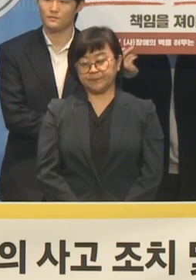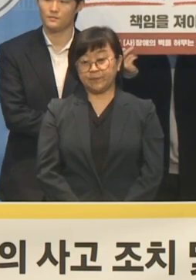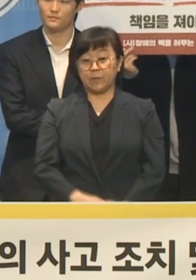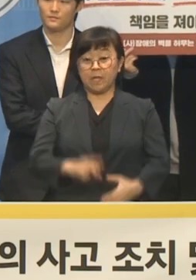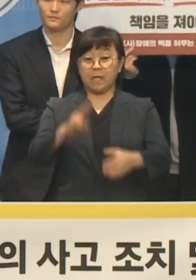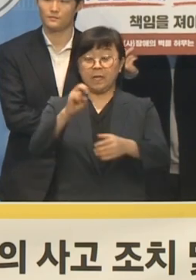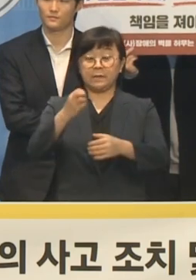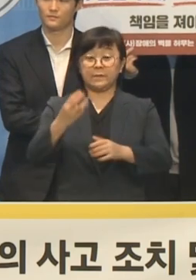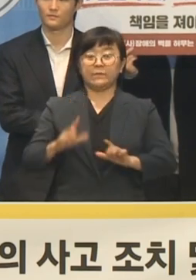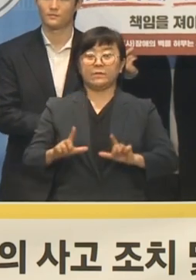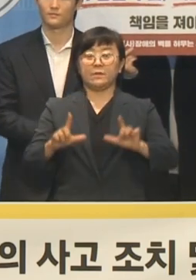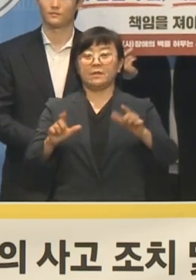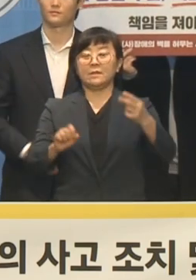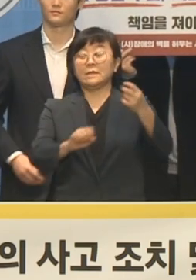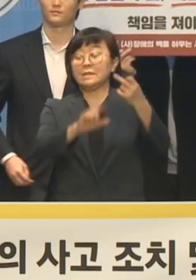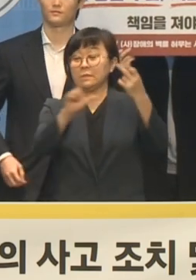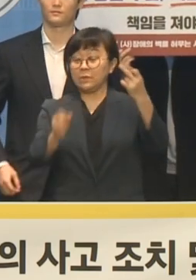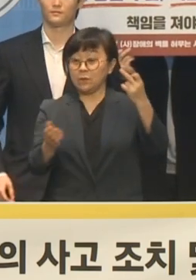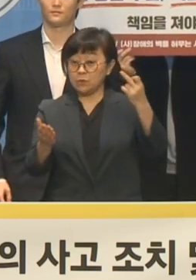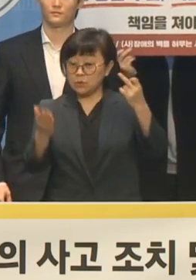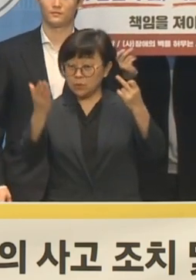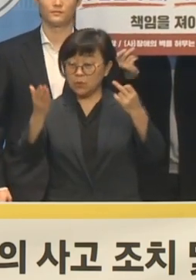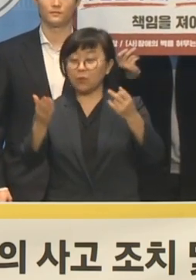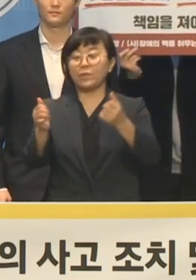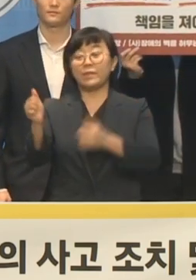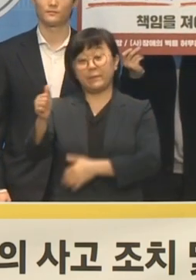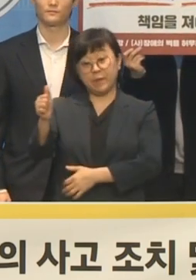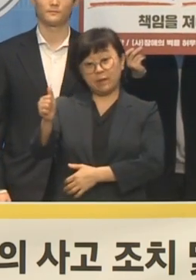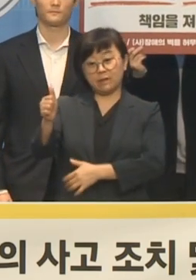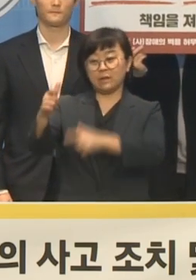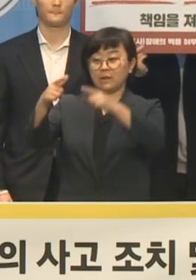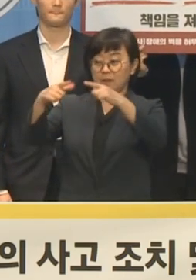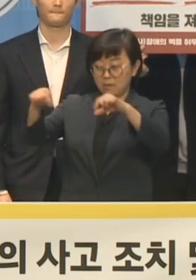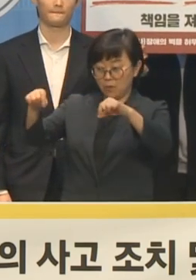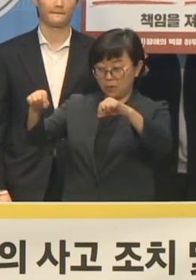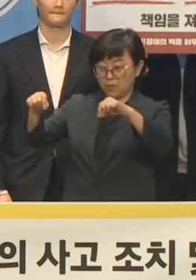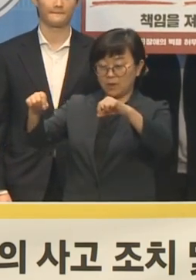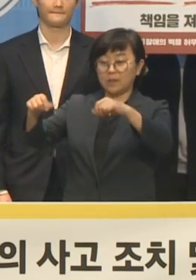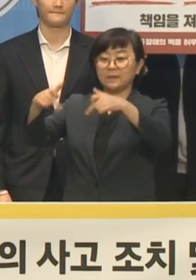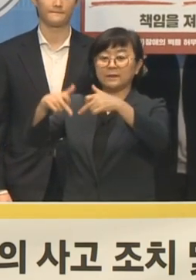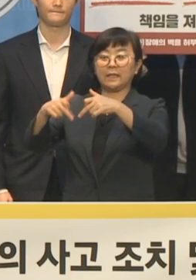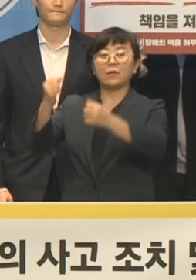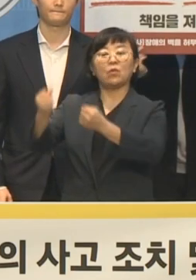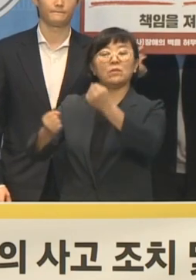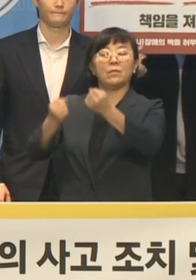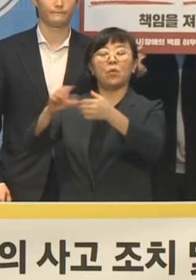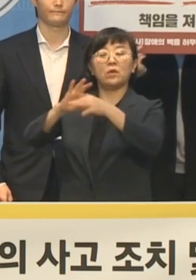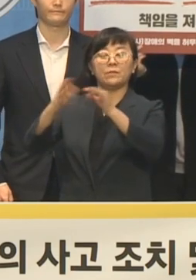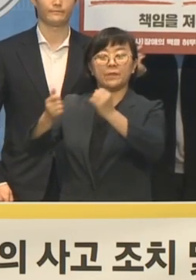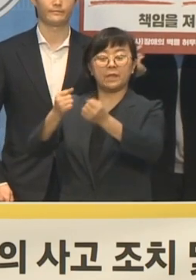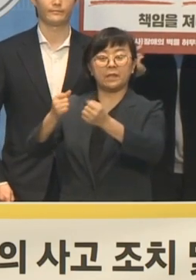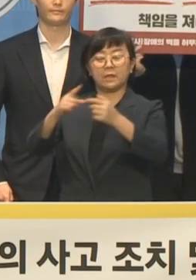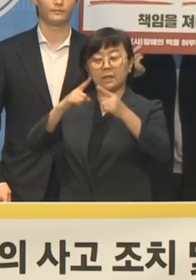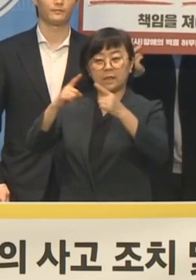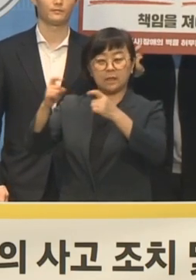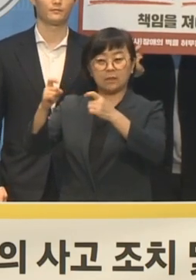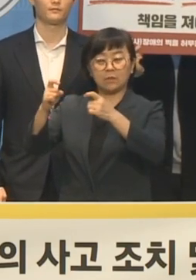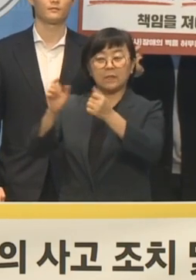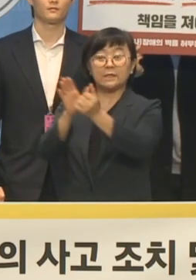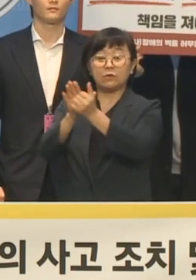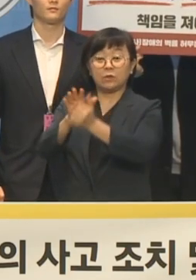23년 12월 초 남편은 일본에서 패럴림픽 기념으로 전 비용을